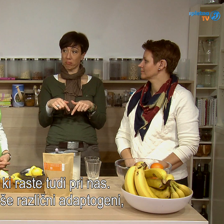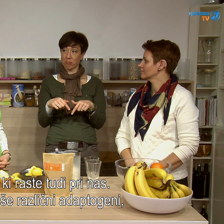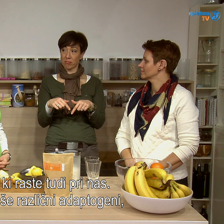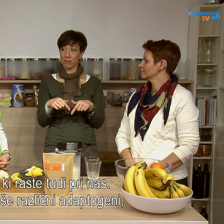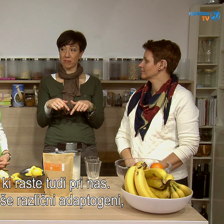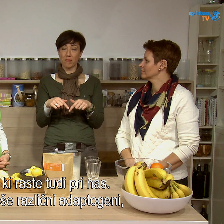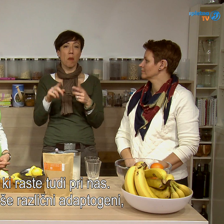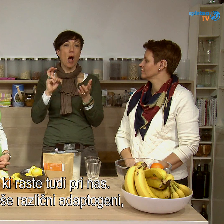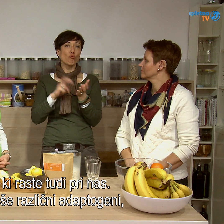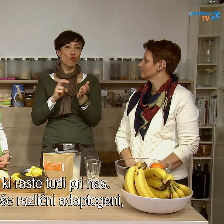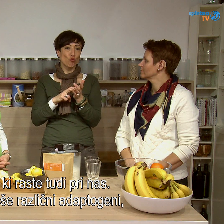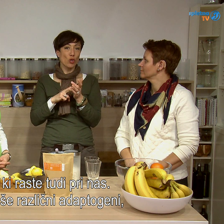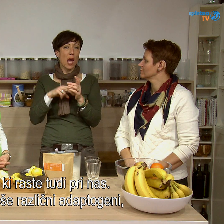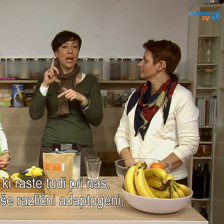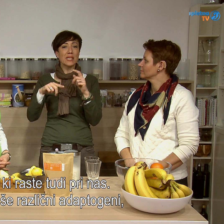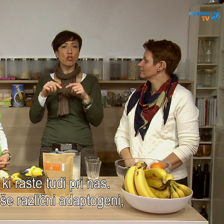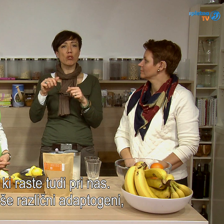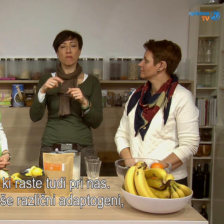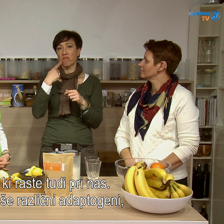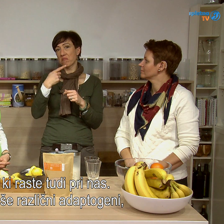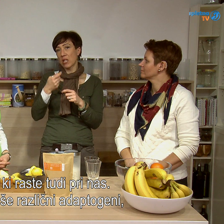In potem so še različni adaptogeni,